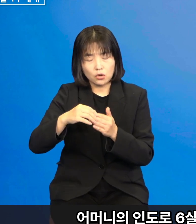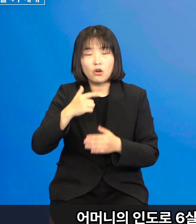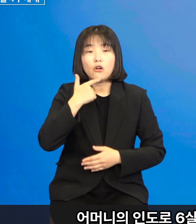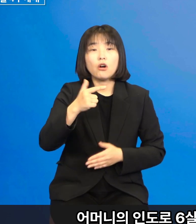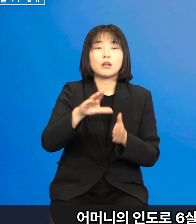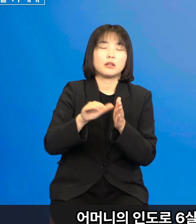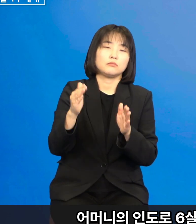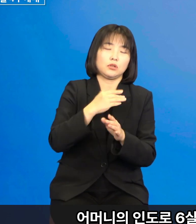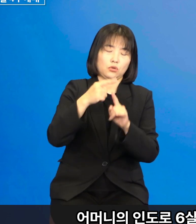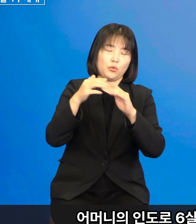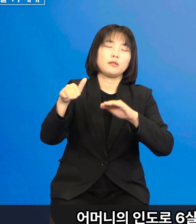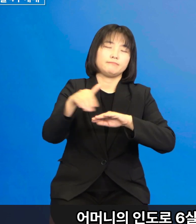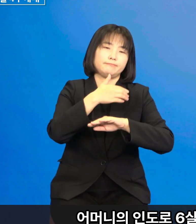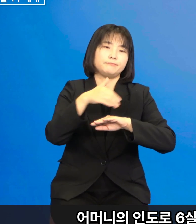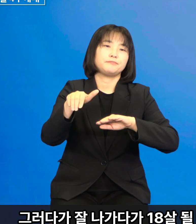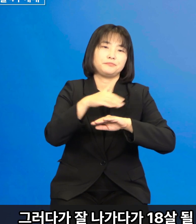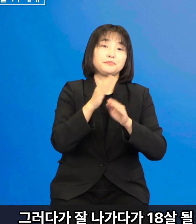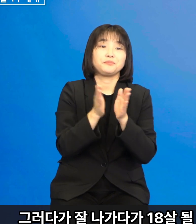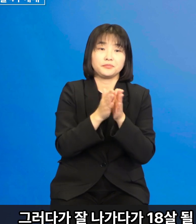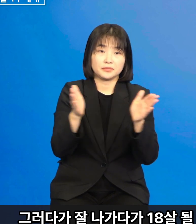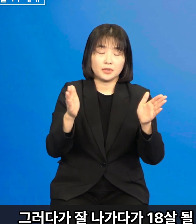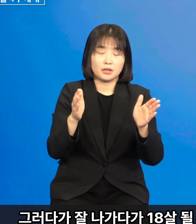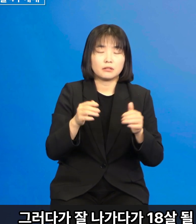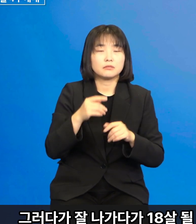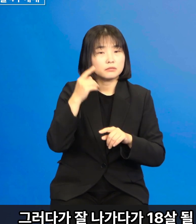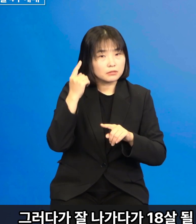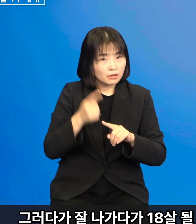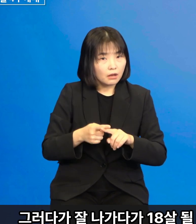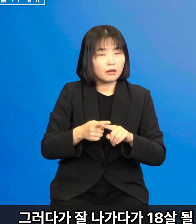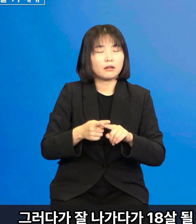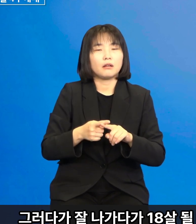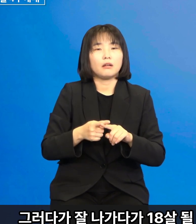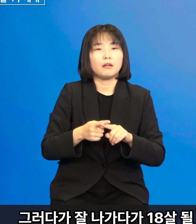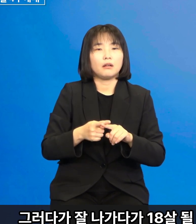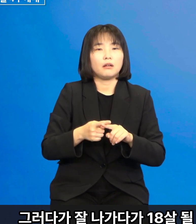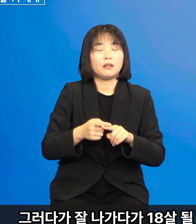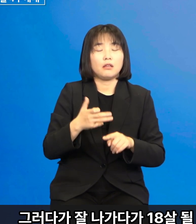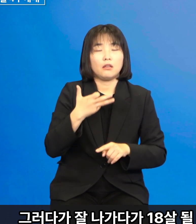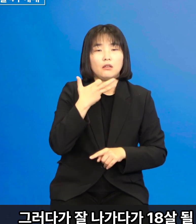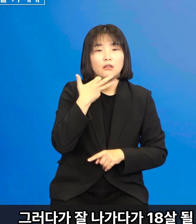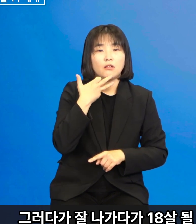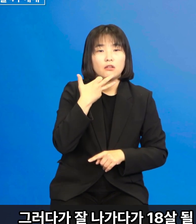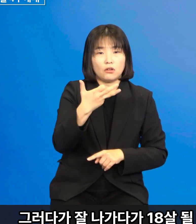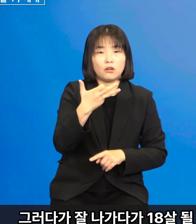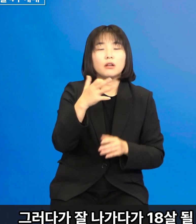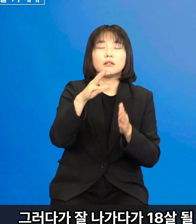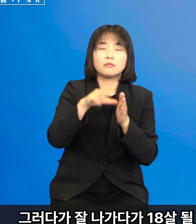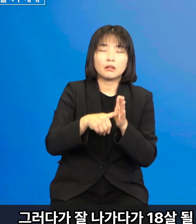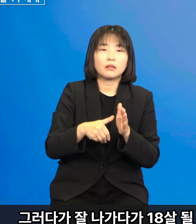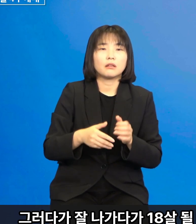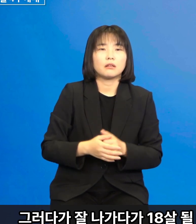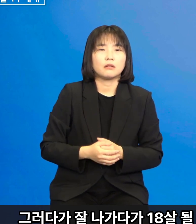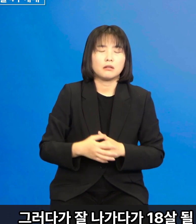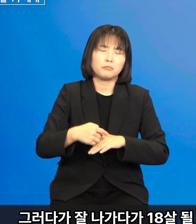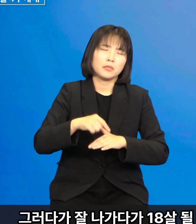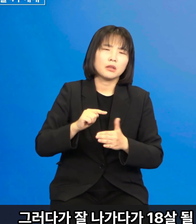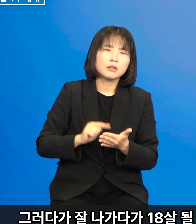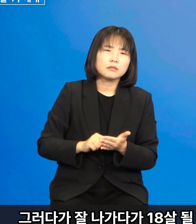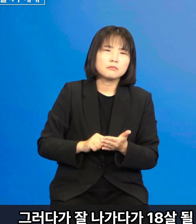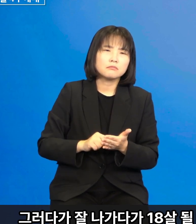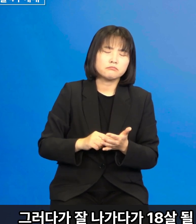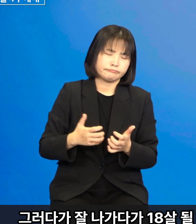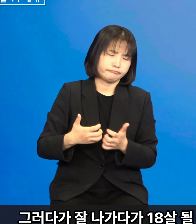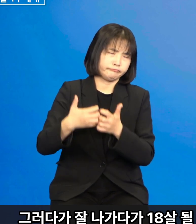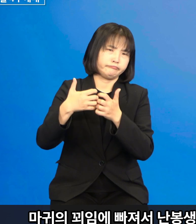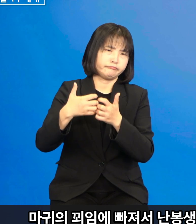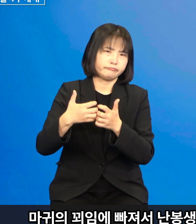교회에 나갔습니다. 그러다가 잘 나가다가 18살 될 때에 그만 마음에 반항심이